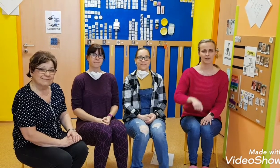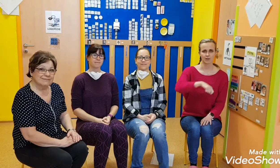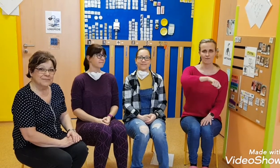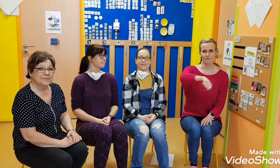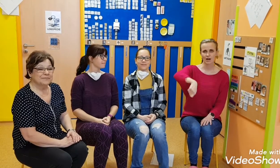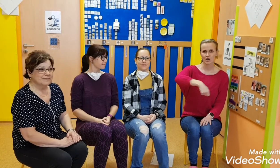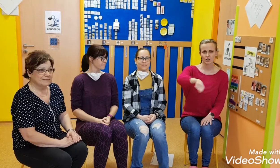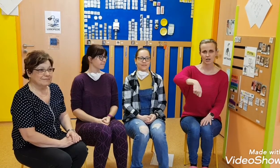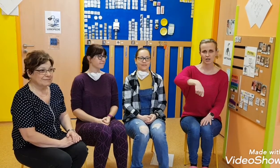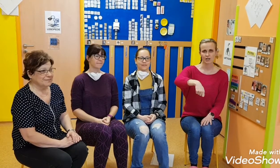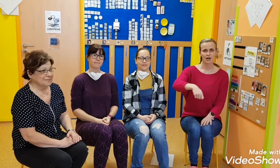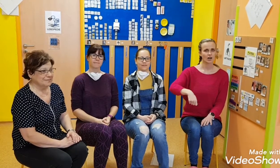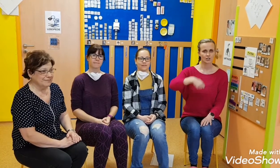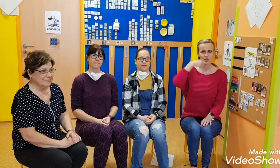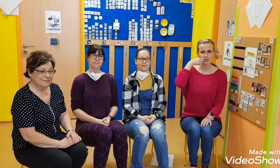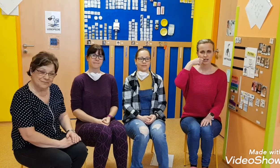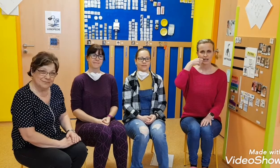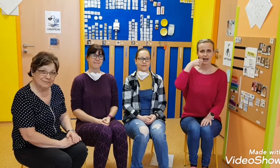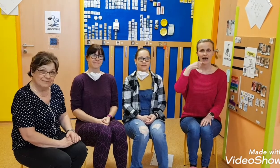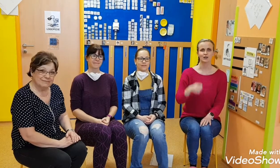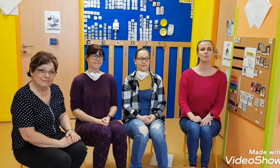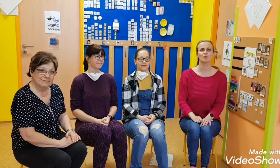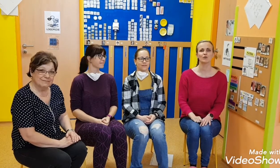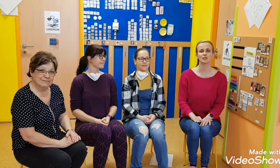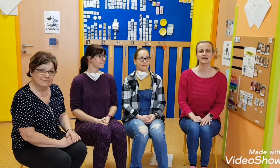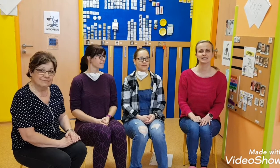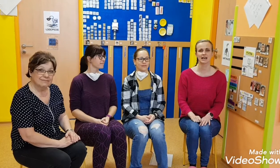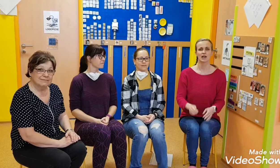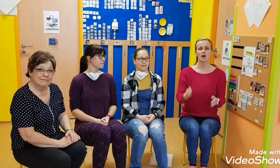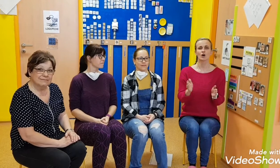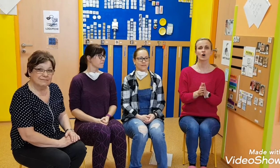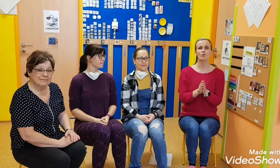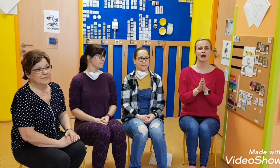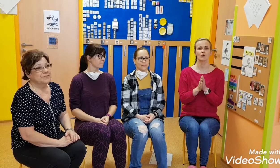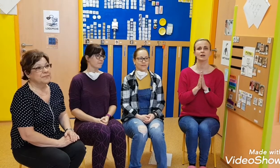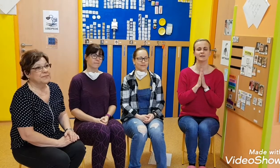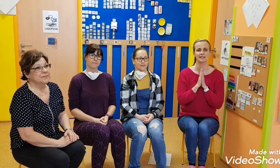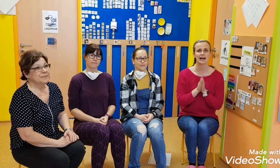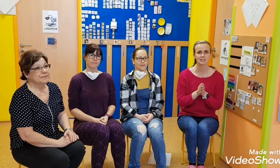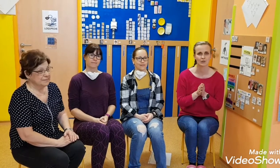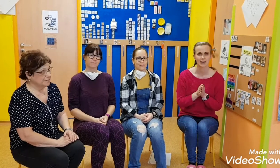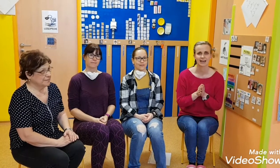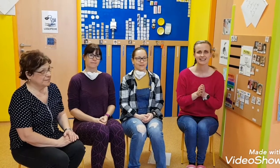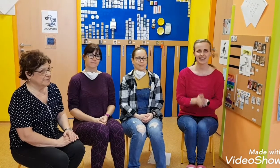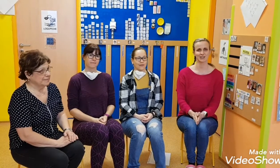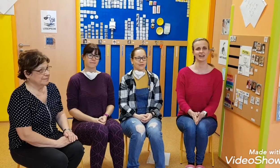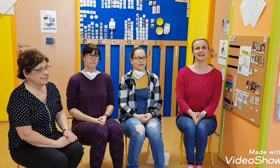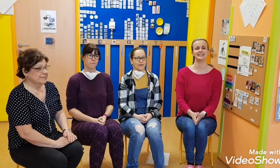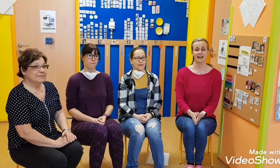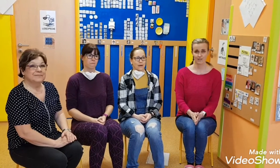vezměte vařečky, lžičky a doprovoďte se hrou na hudební nástroj. Takže za